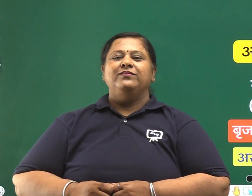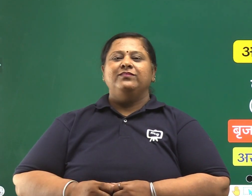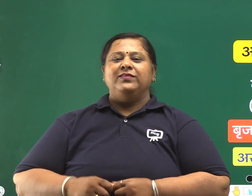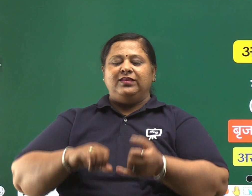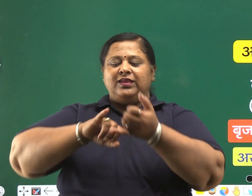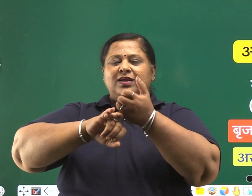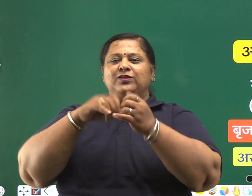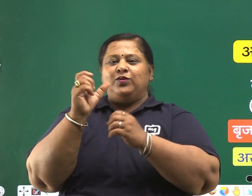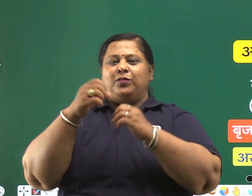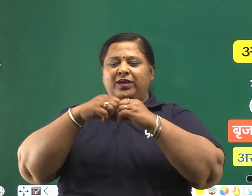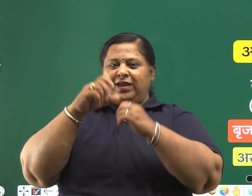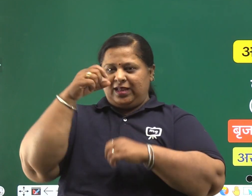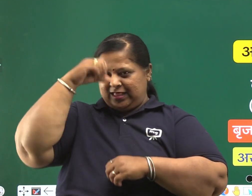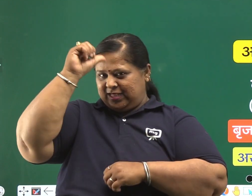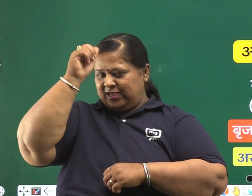विषय हिंदी